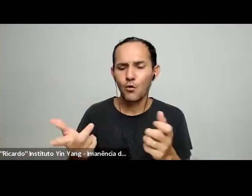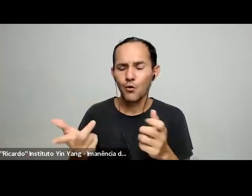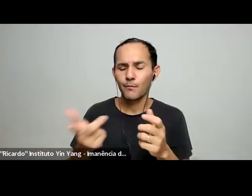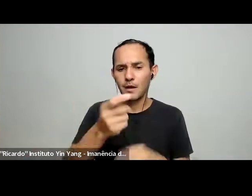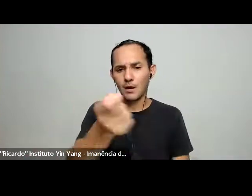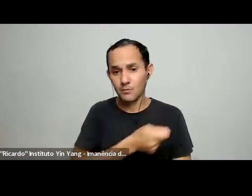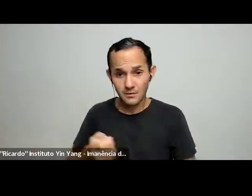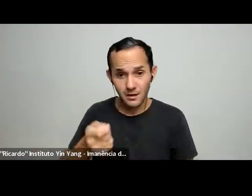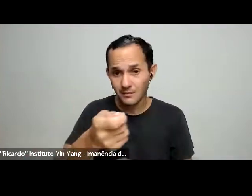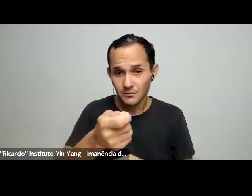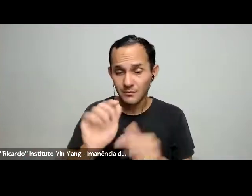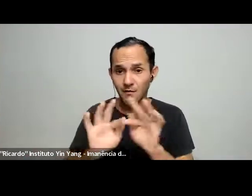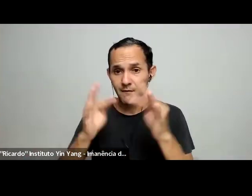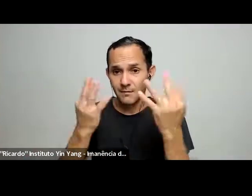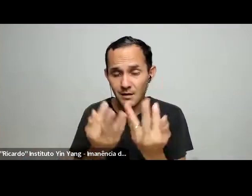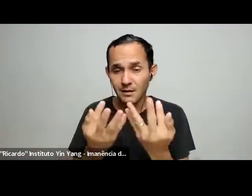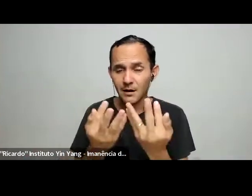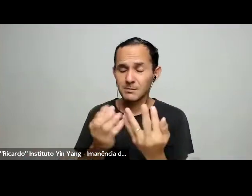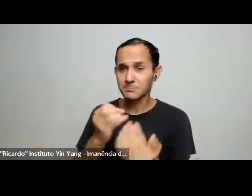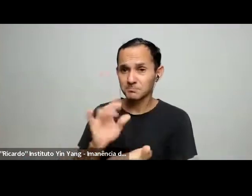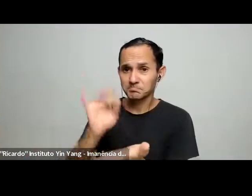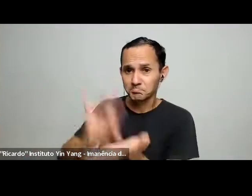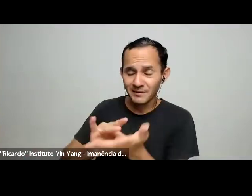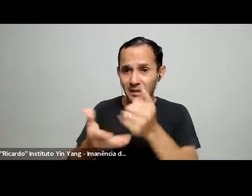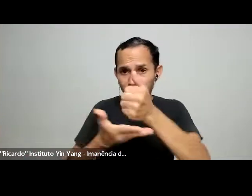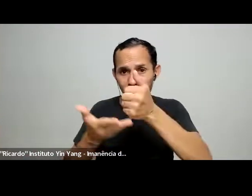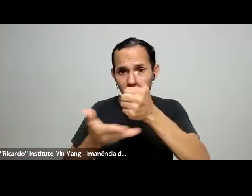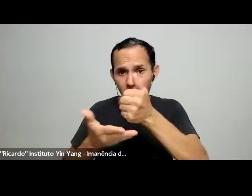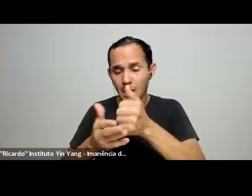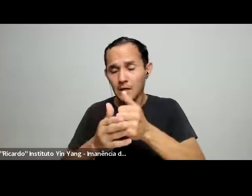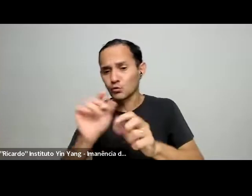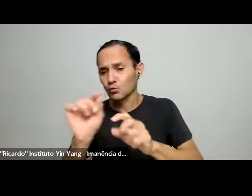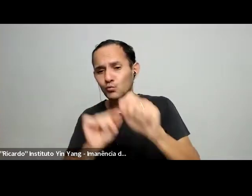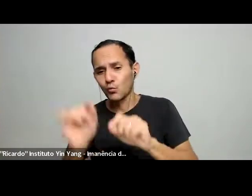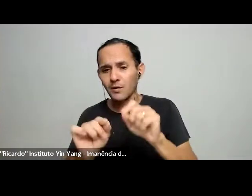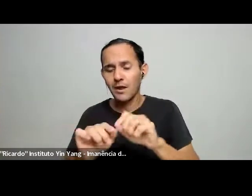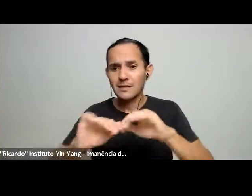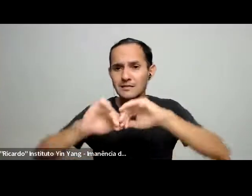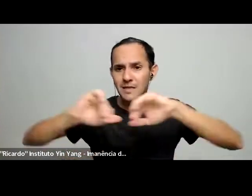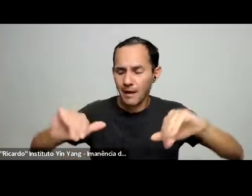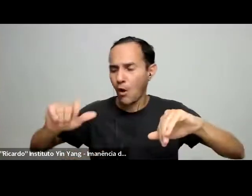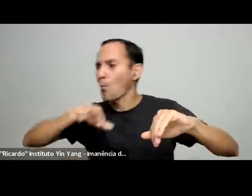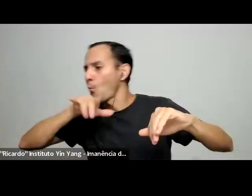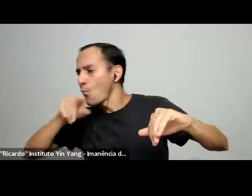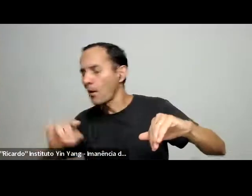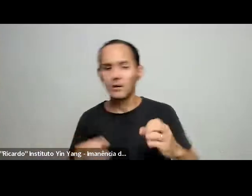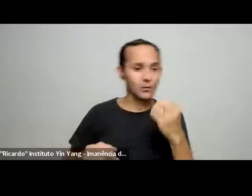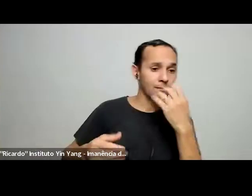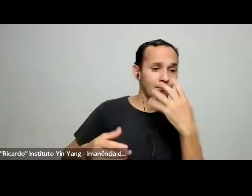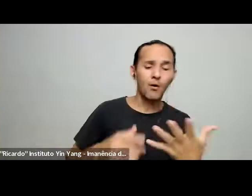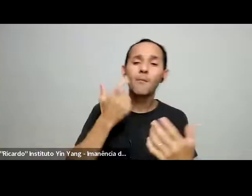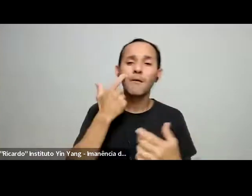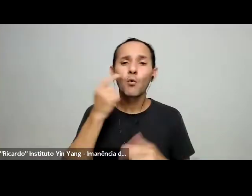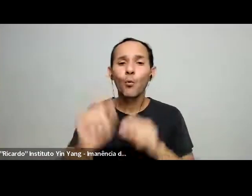as constelações familiares, se realmente tinha fundamento, e separar, né, o joio do trigo, aquilo que a gente realmente